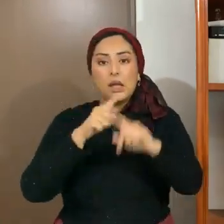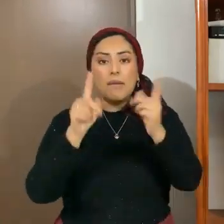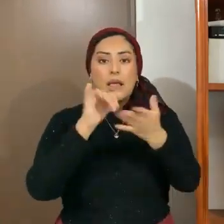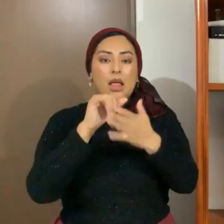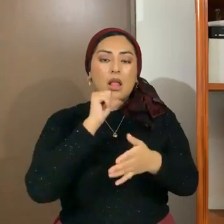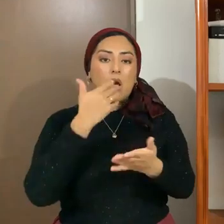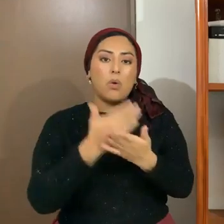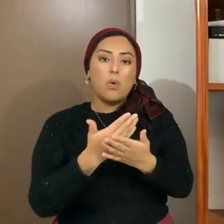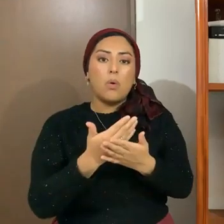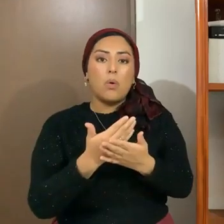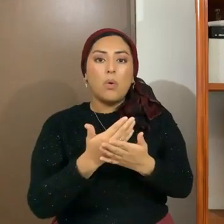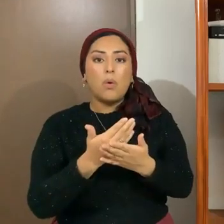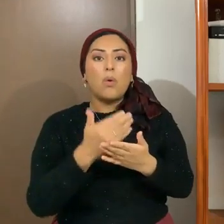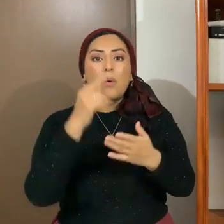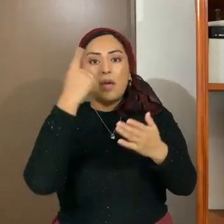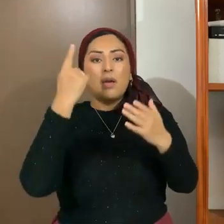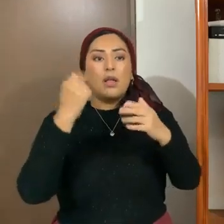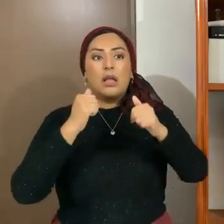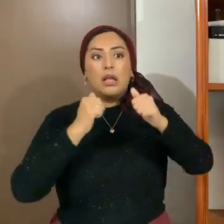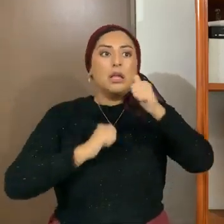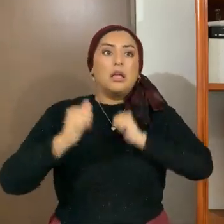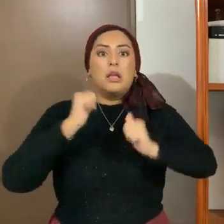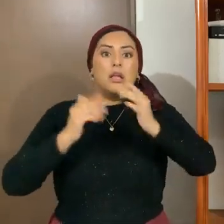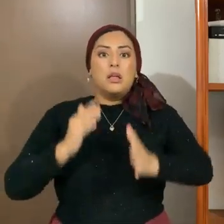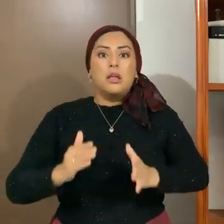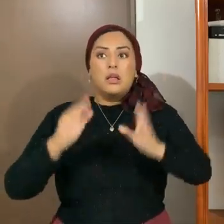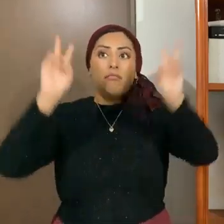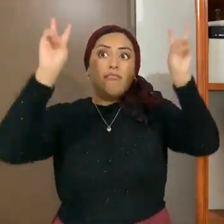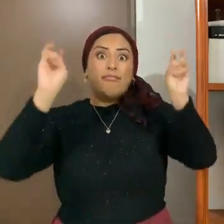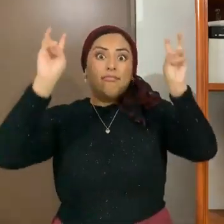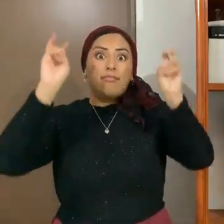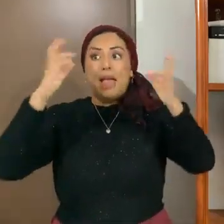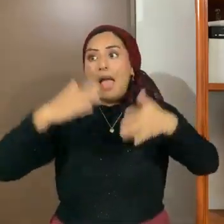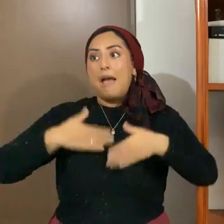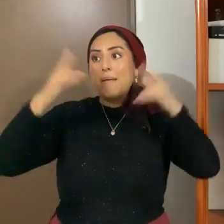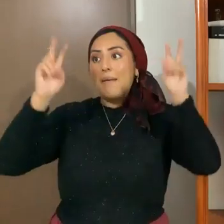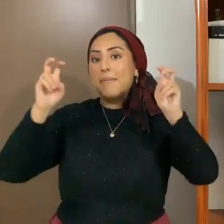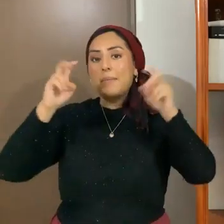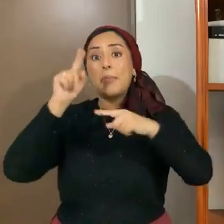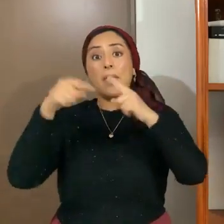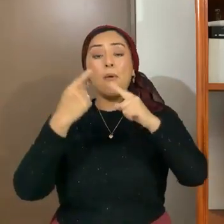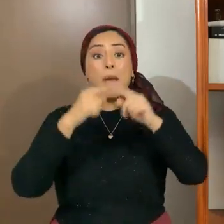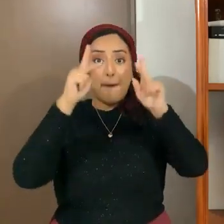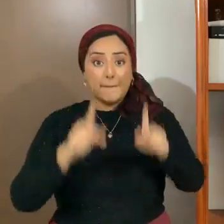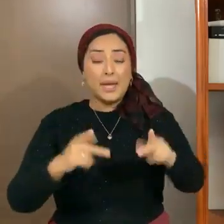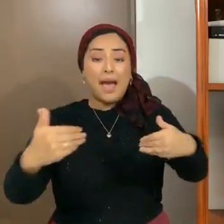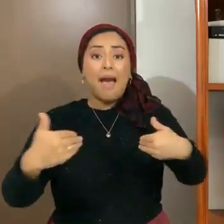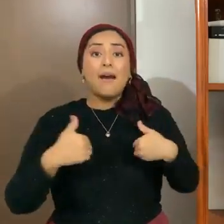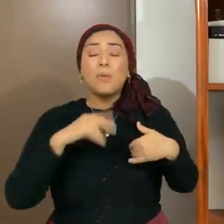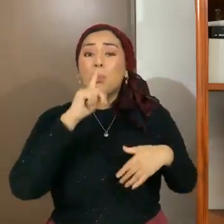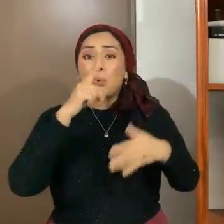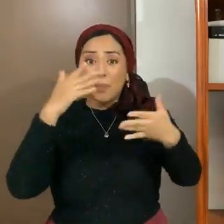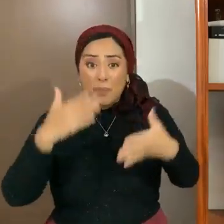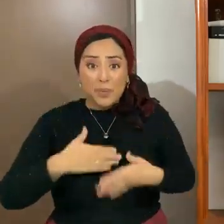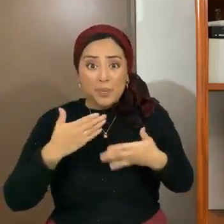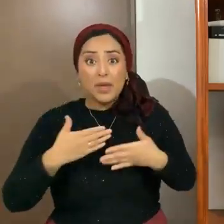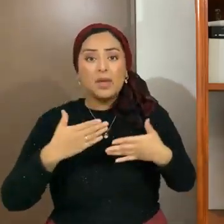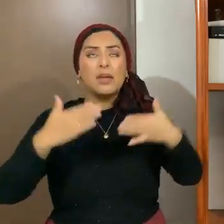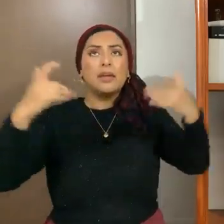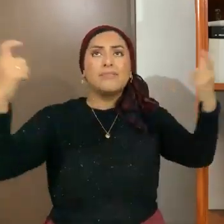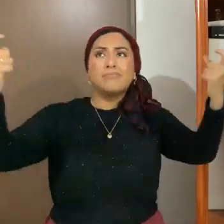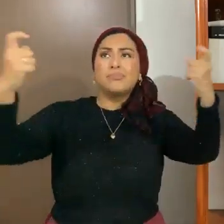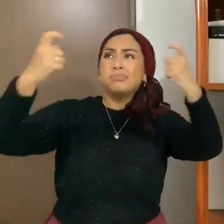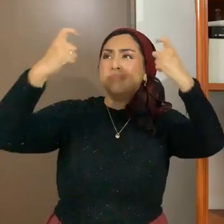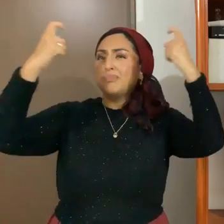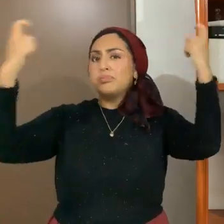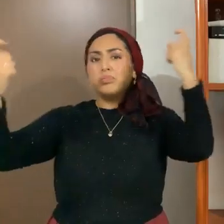es bueno, porque es una actuación. Están fingiendo. Cuando alguien tiene gozo, entonces